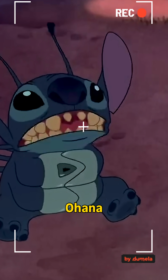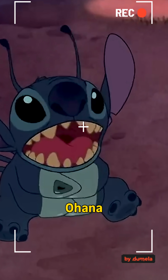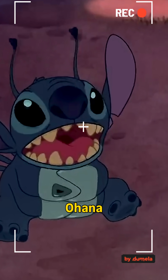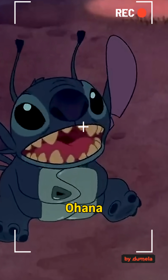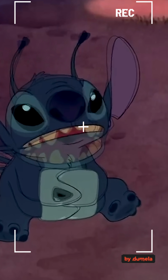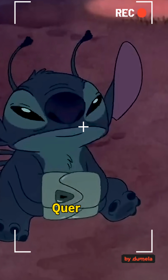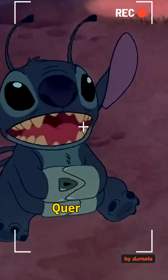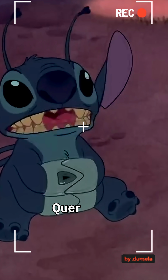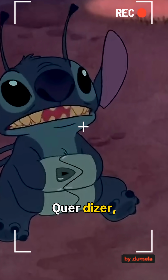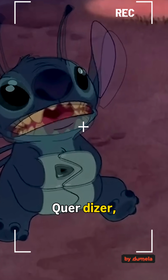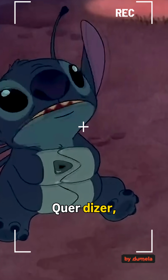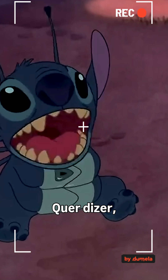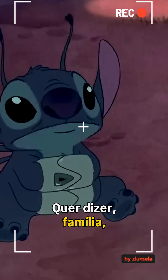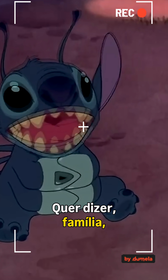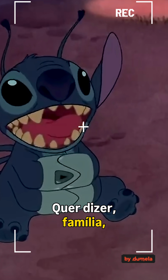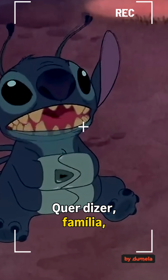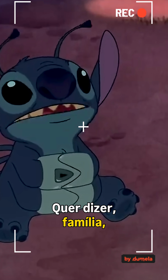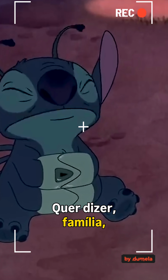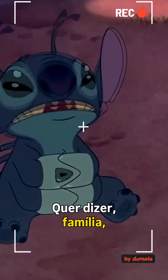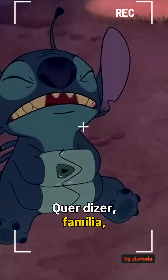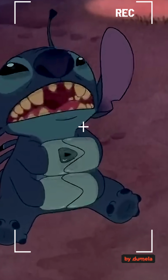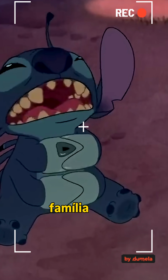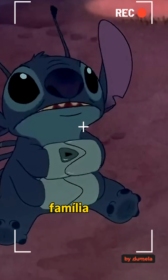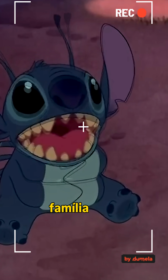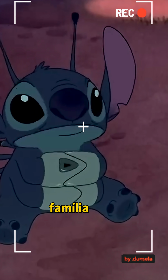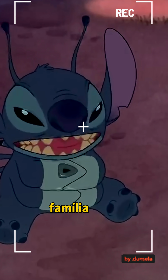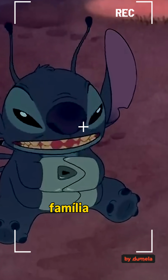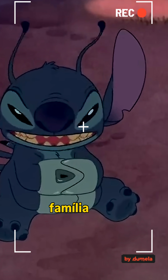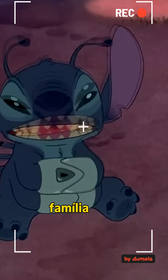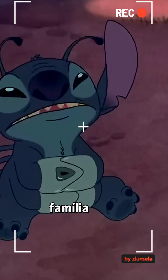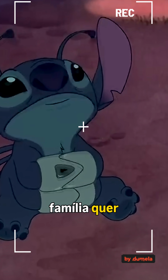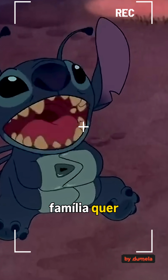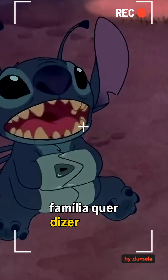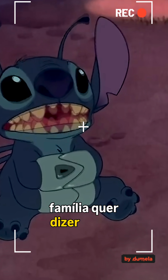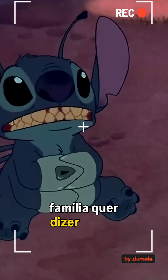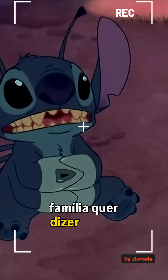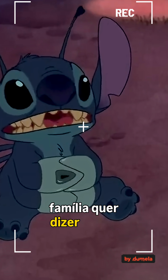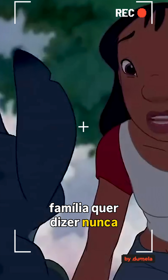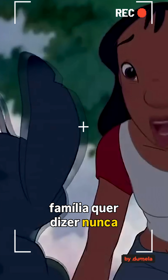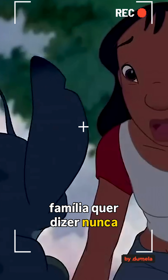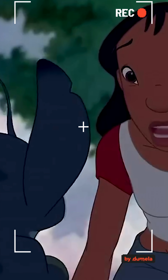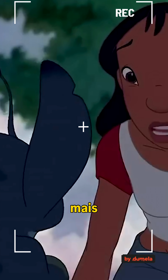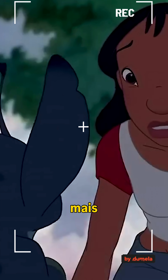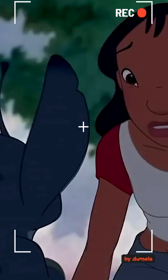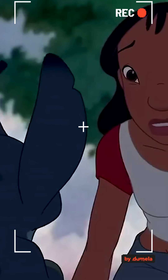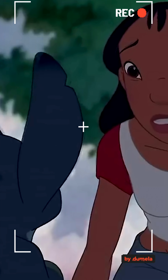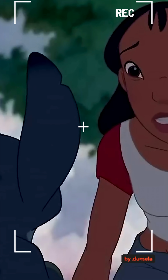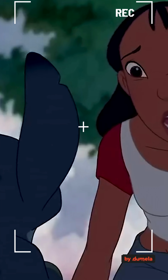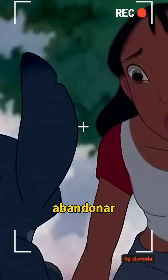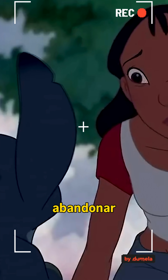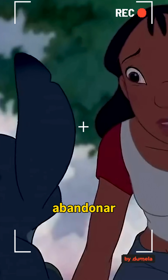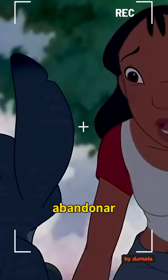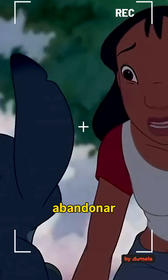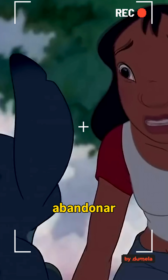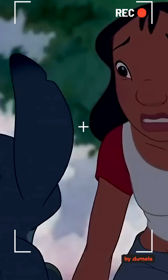Ohana quer dizer família. Família quer dizer Nunca mais abandonar.